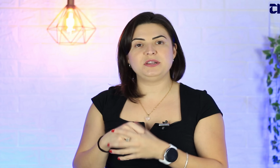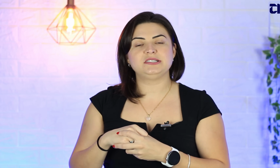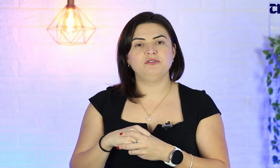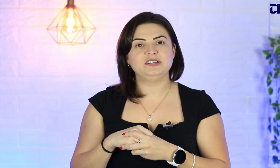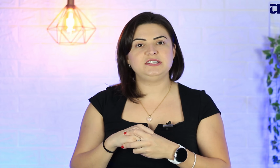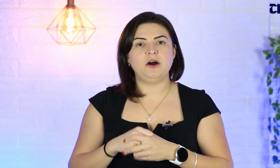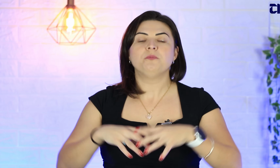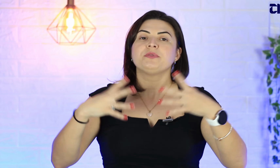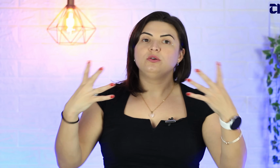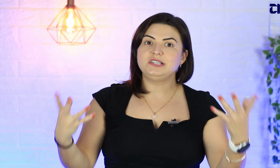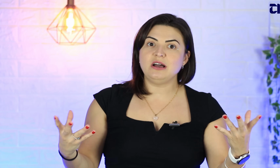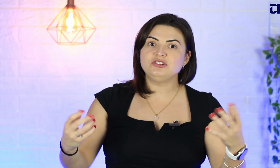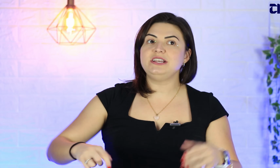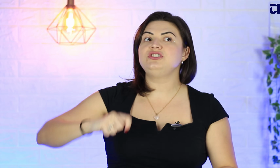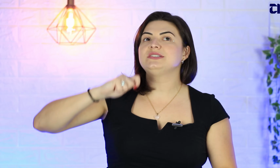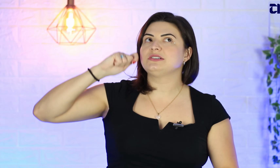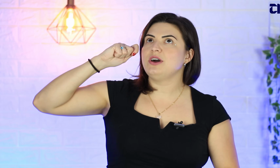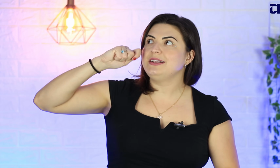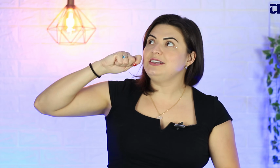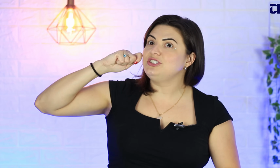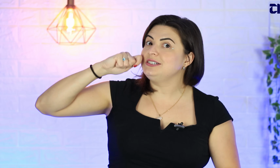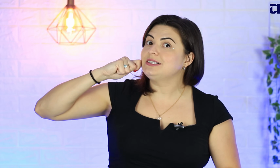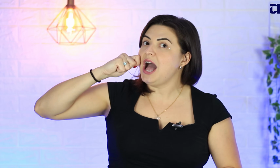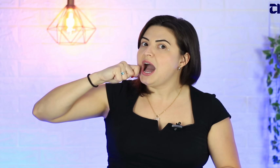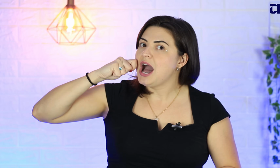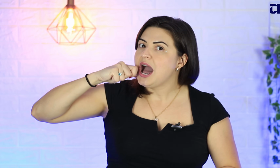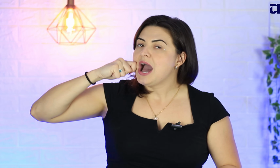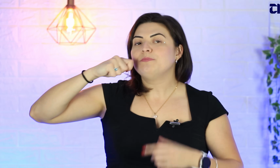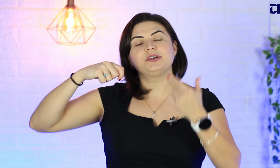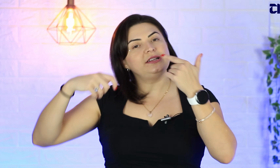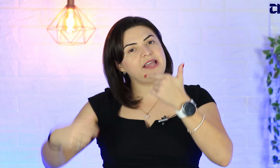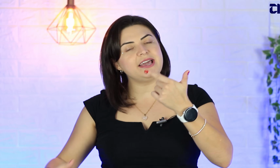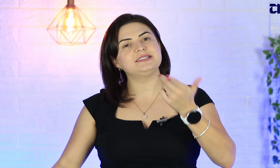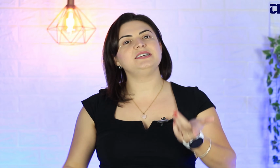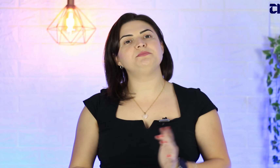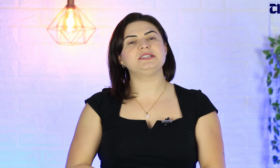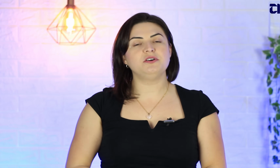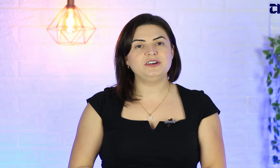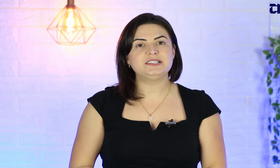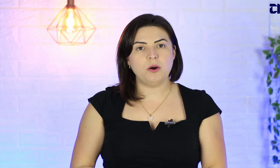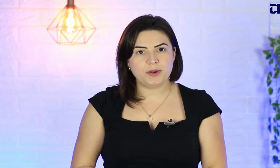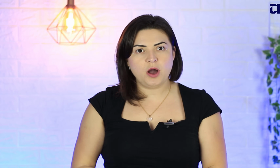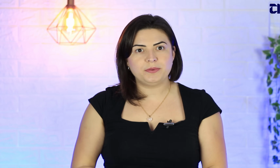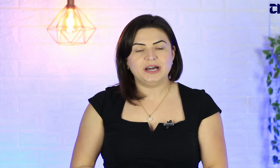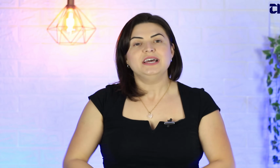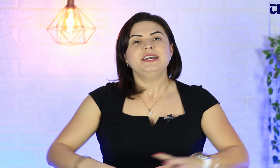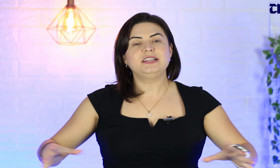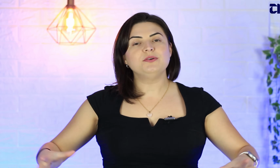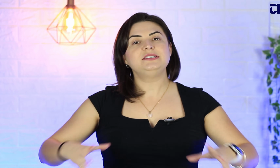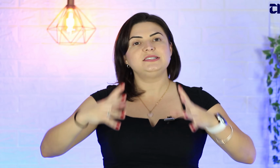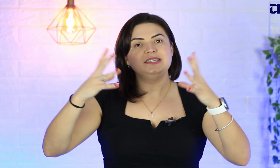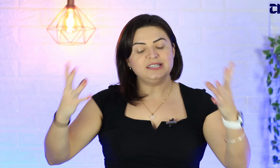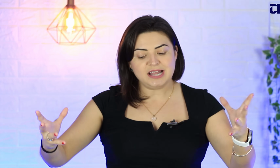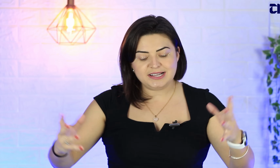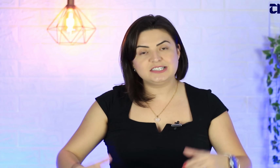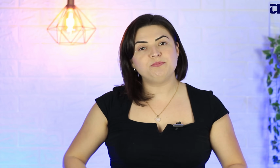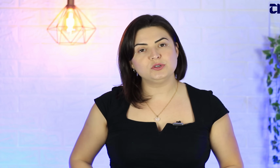expressão facial. O sinal de dentista, só é dentista, porque tem essa expressão facial própria. Então, existem sinais que